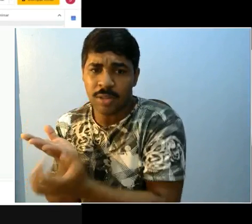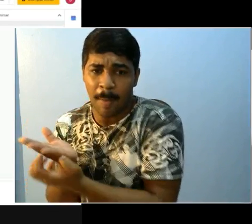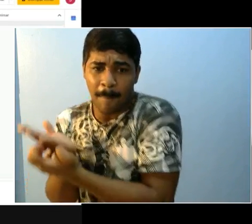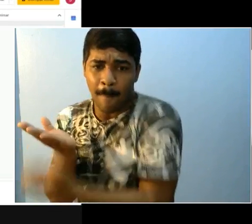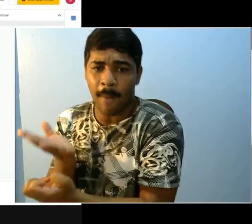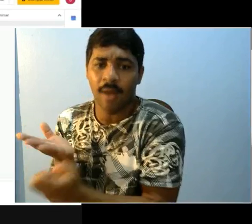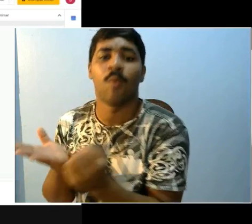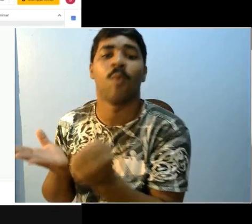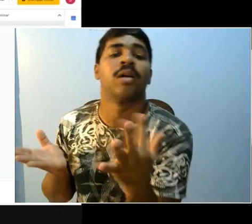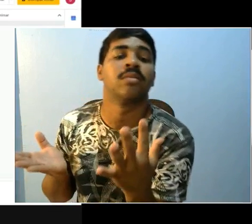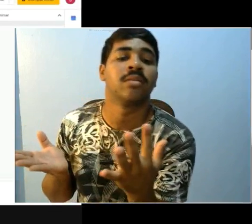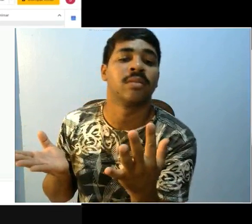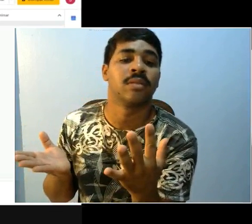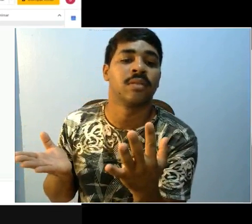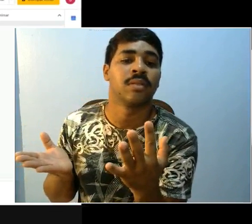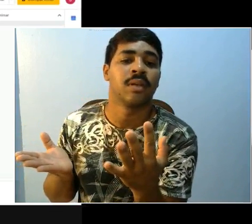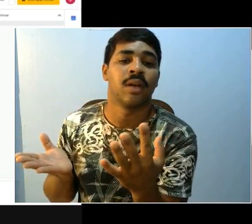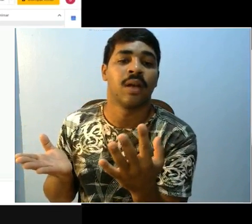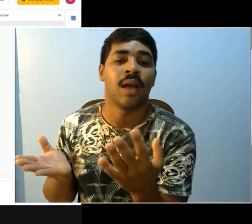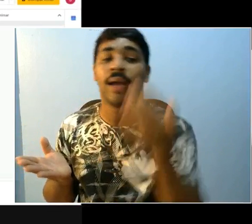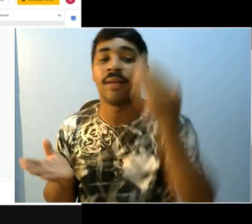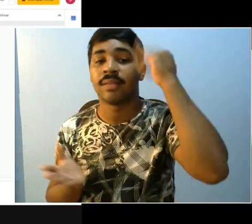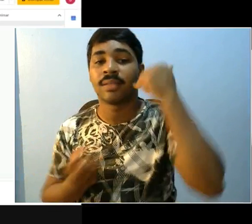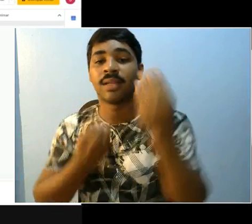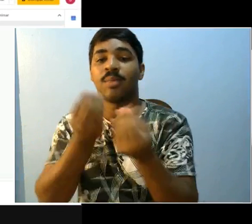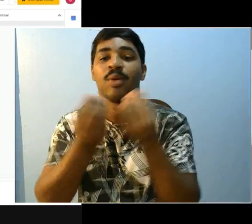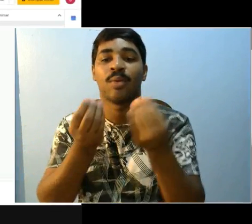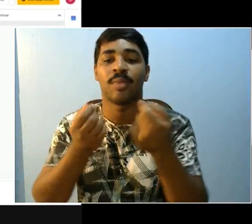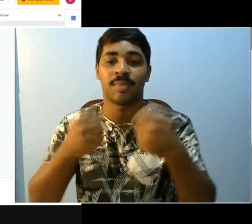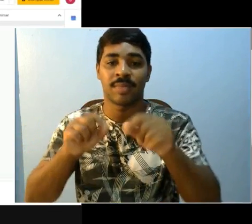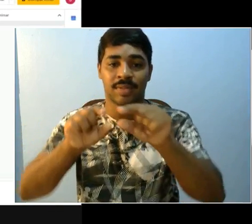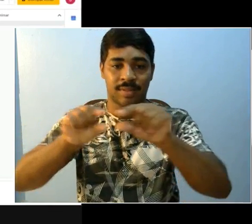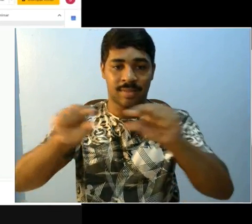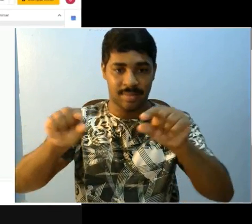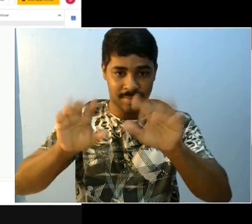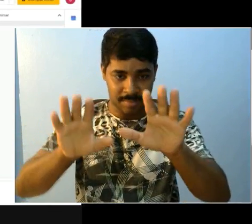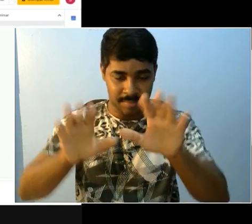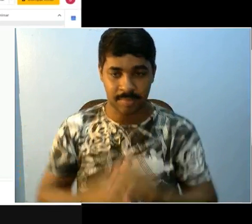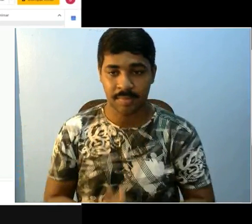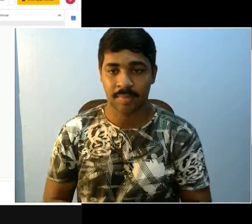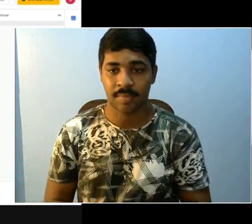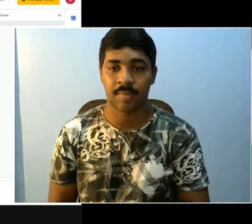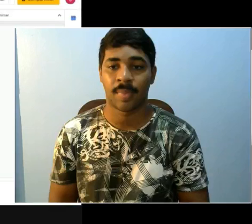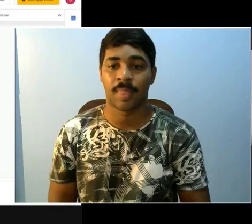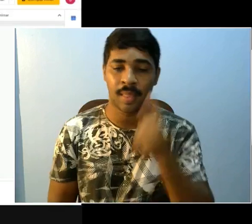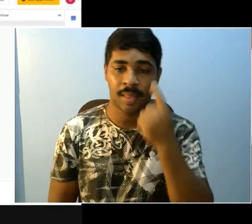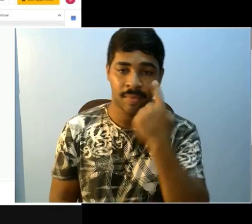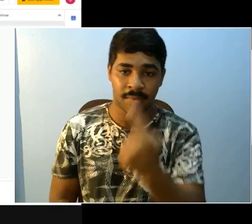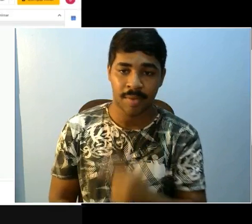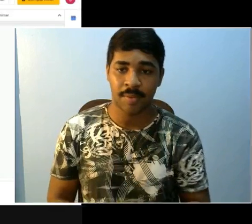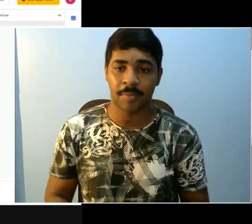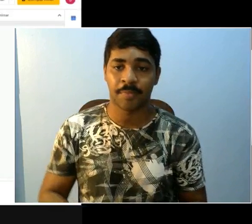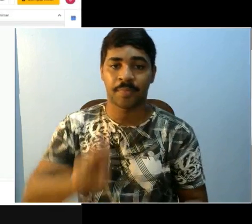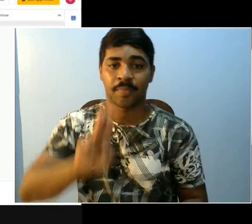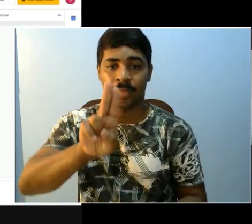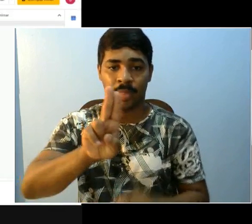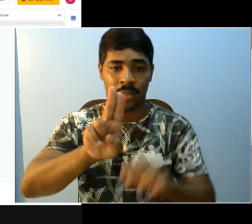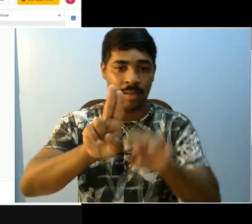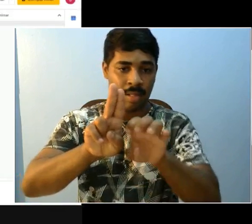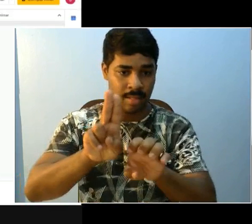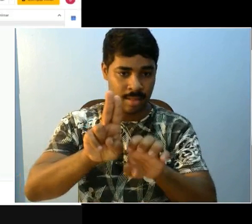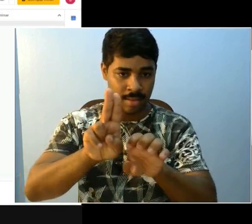Ela vai calcular esse atrito com o quê? Primeiro, tá, pessoal, só um detalhe, aqui é o atrito estático, tá? Deixa eu mudar